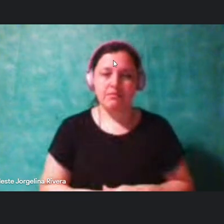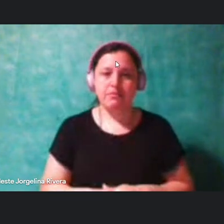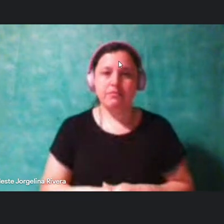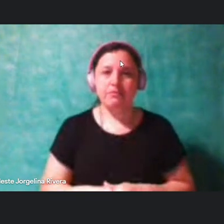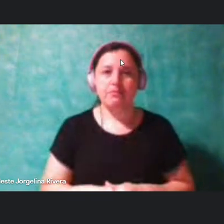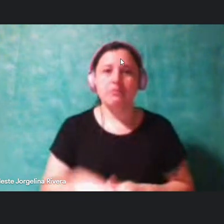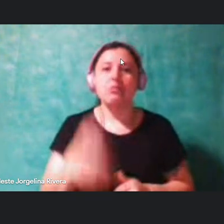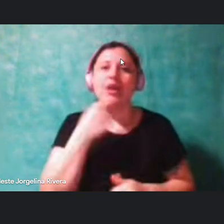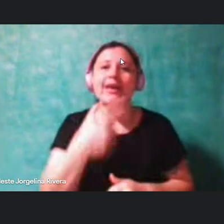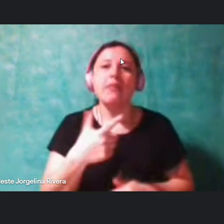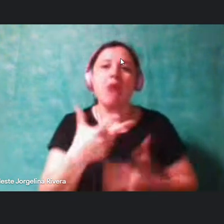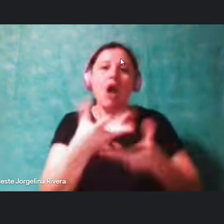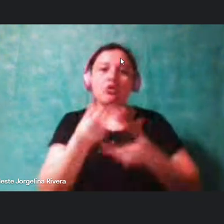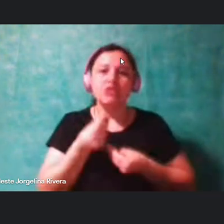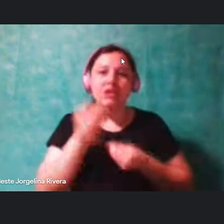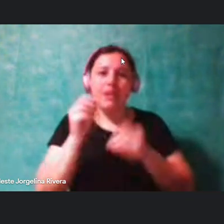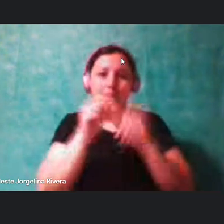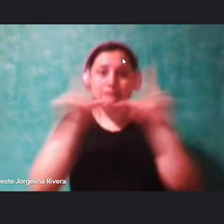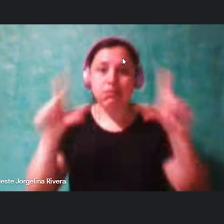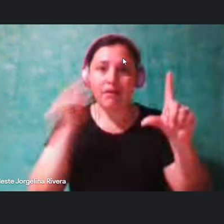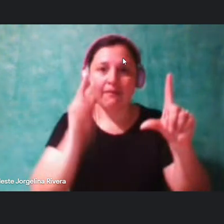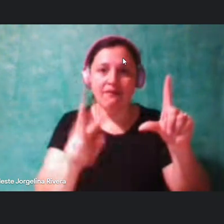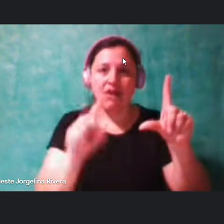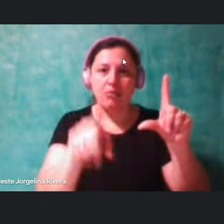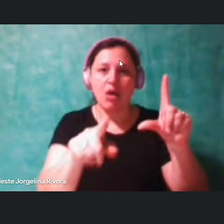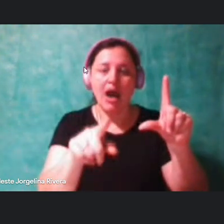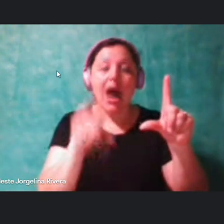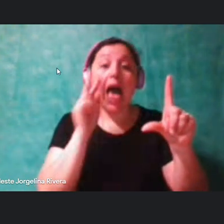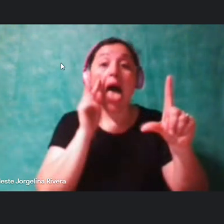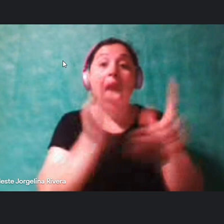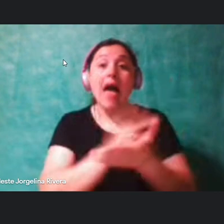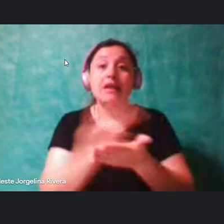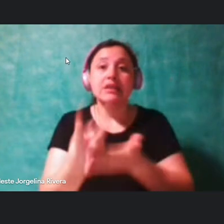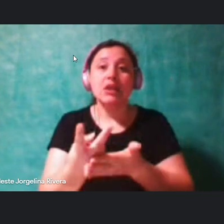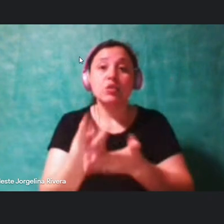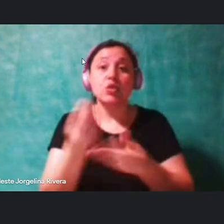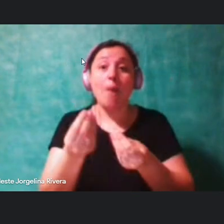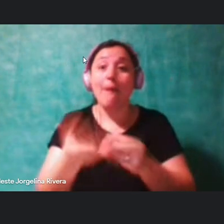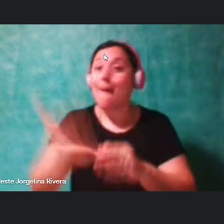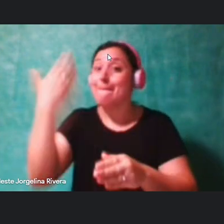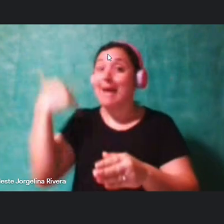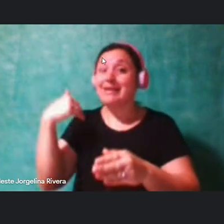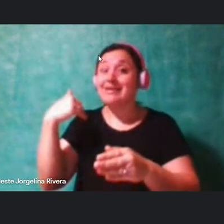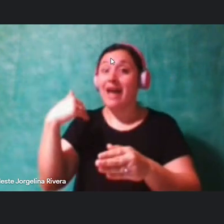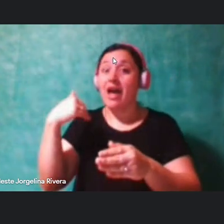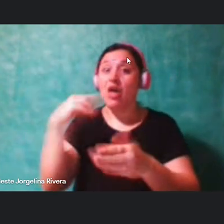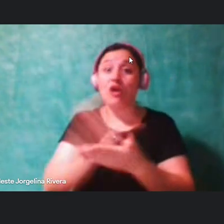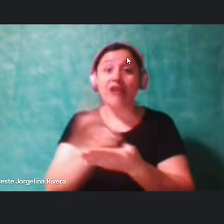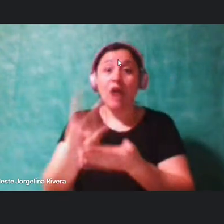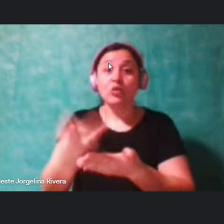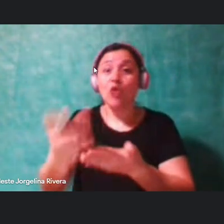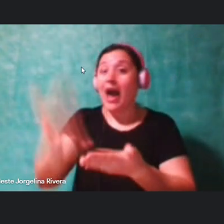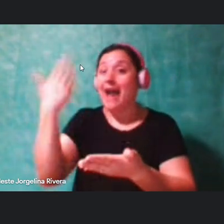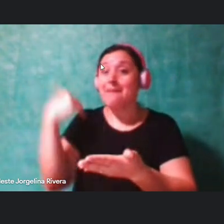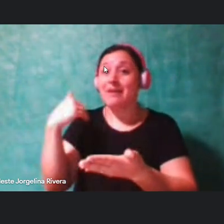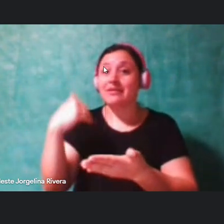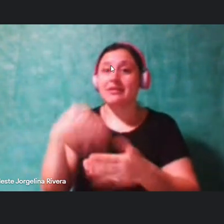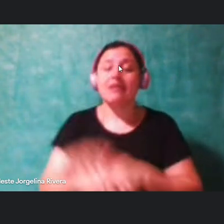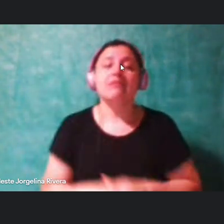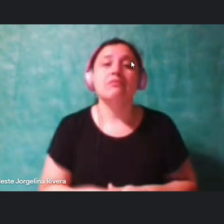esa pregunta va a estar en pasado. Por ejemplo, did he o they teach, él o